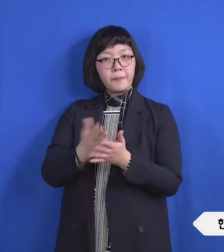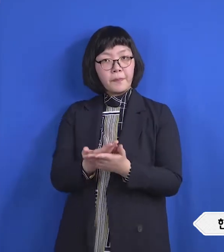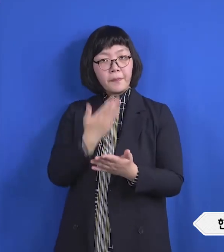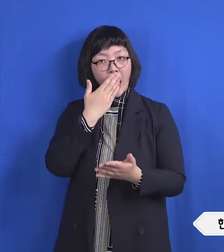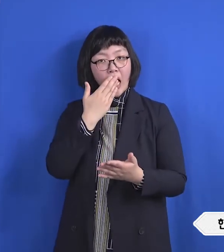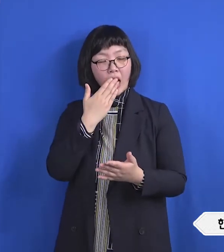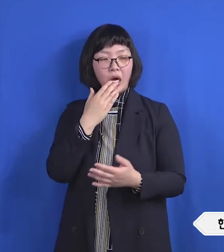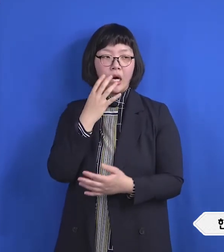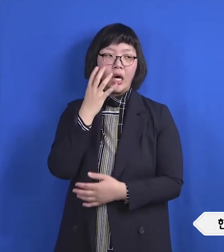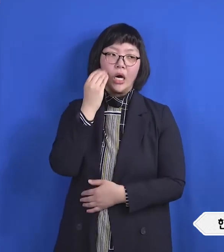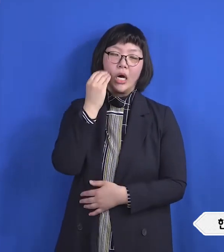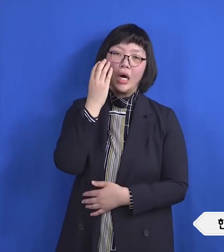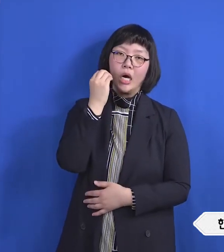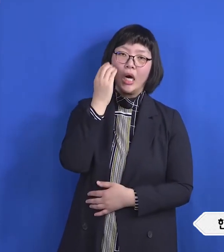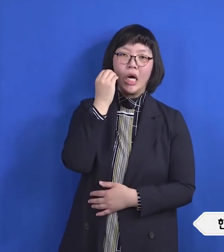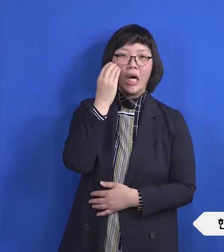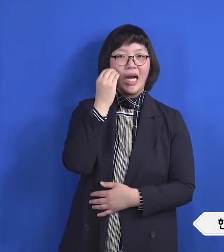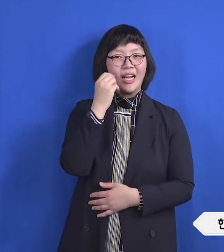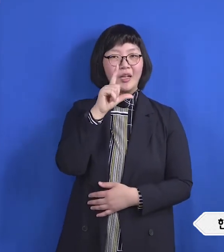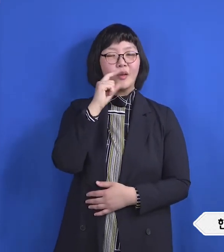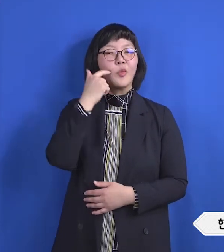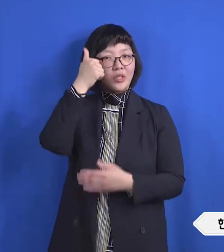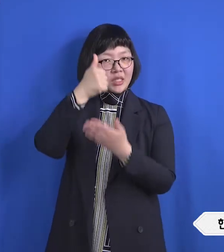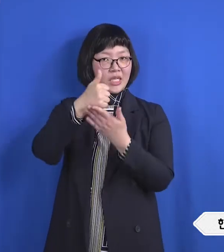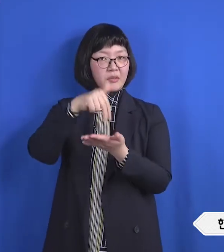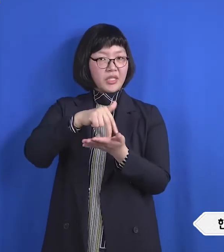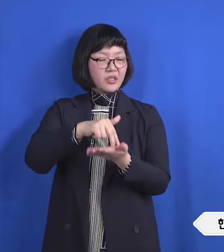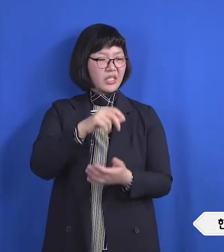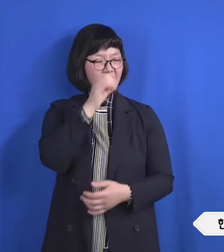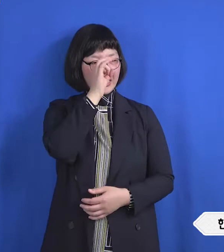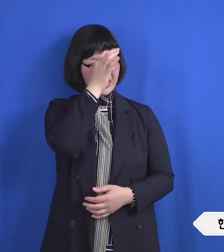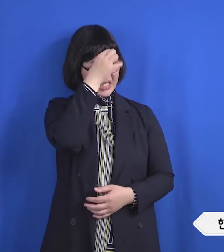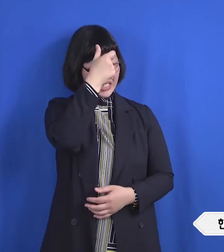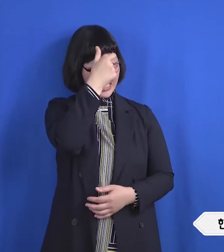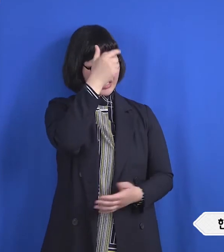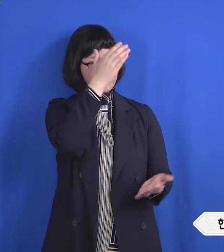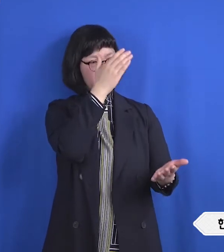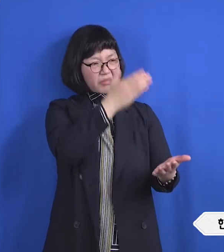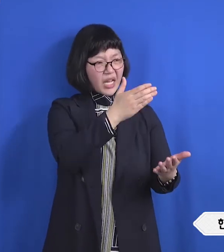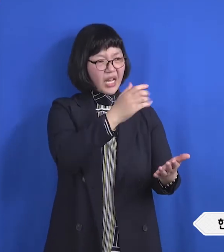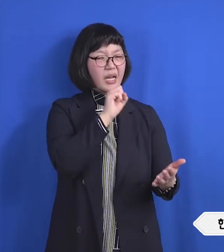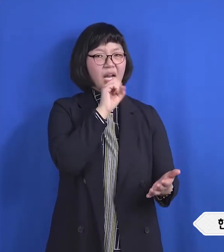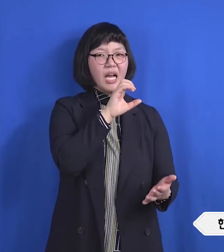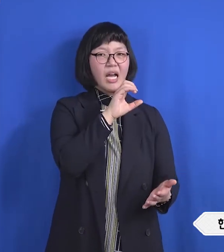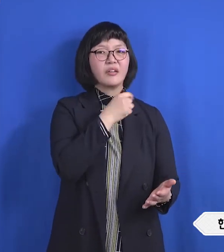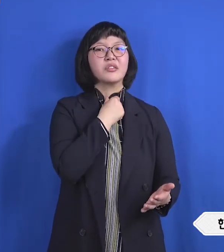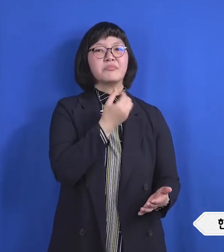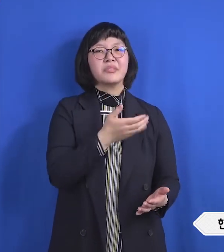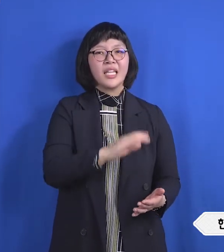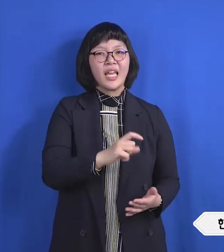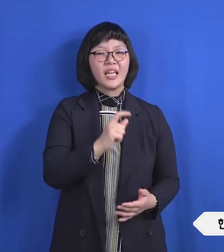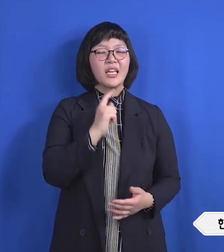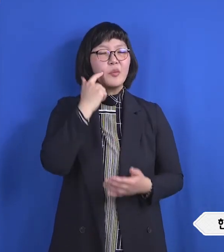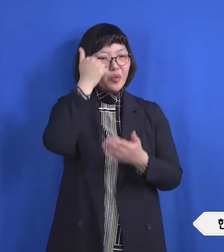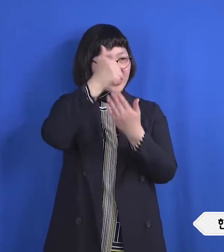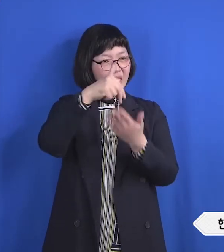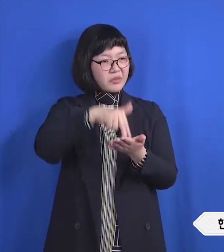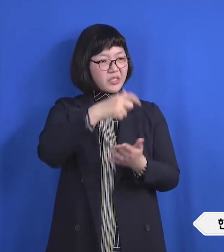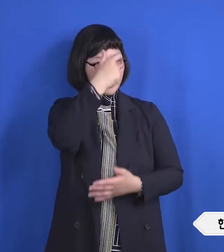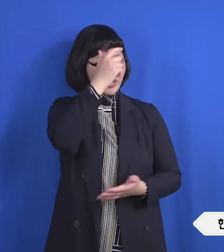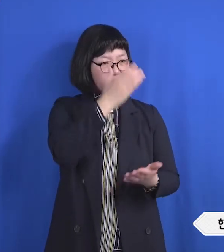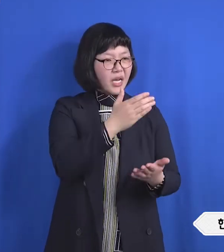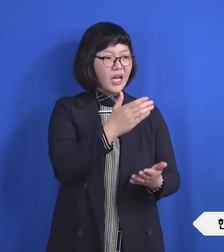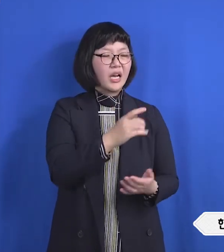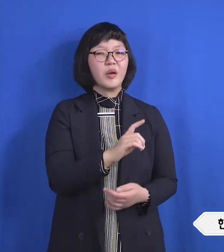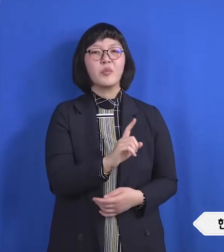아니고, 그래서 그런 거는 기도하면 안 됩니다 하고 싶지만은 목사가 또 그런 말을 하면 믿음이 없는 것